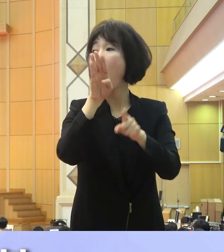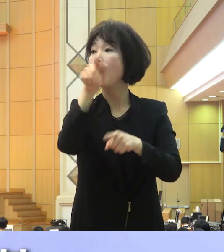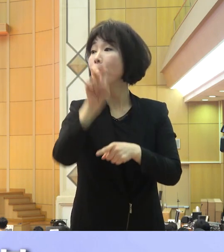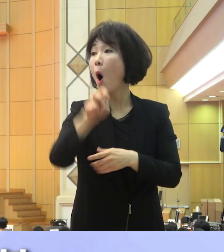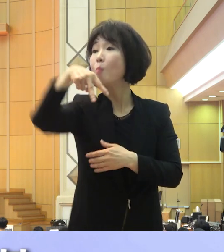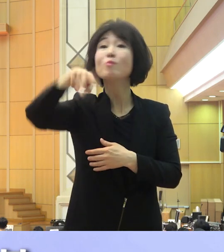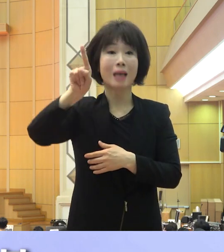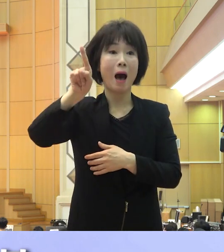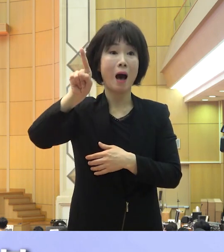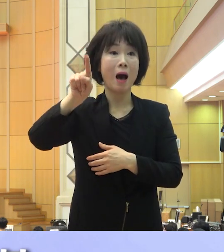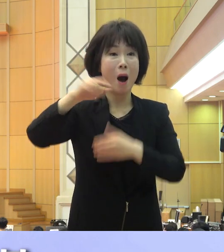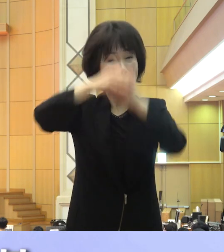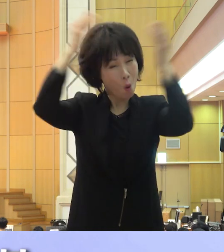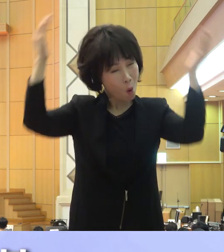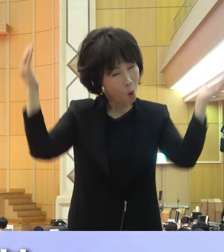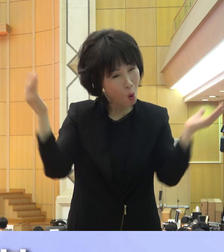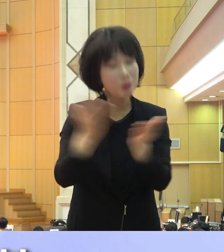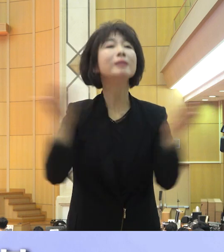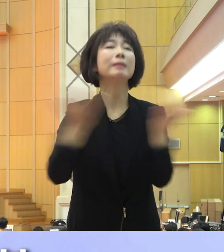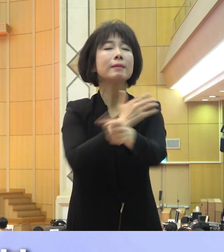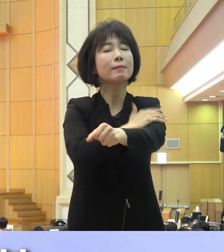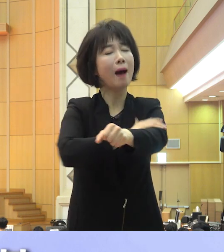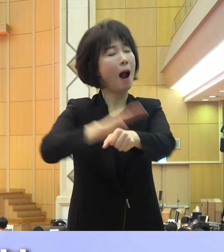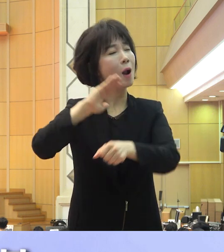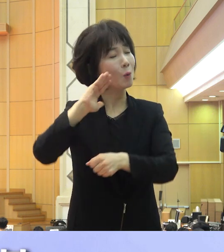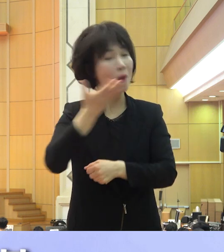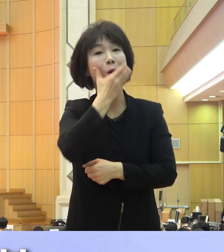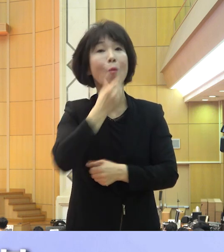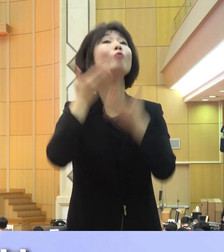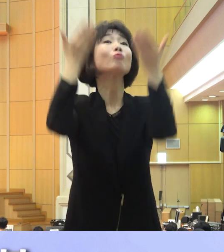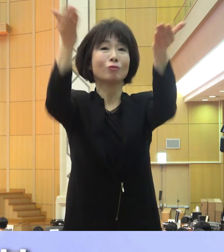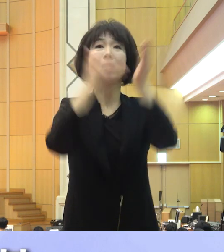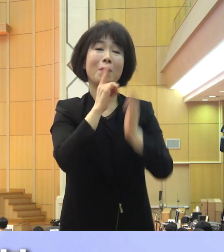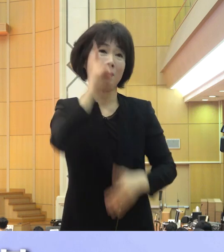복은요, 다른 거 없어요. 하나님께서